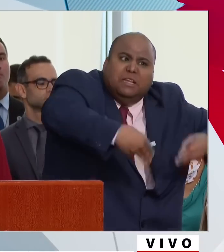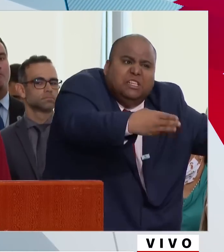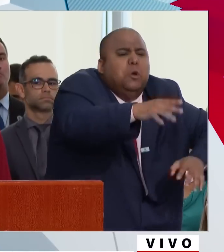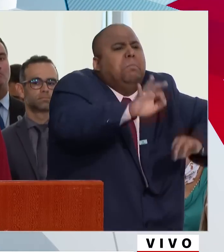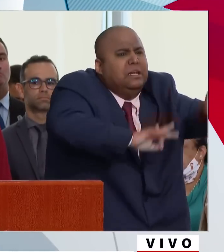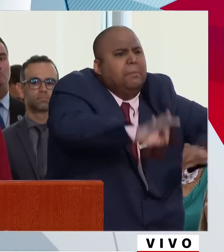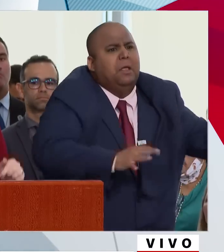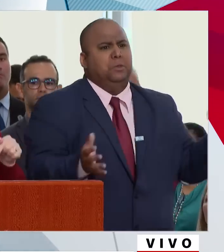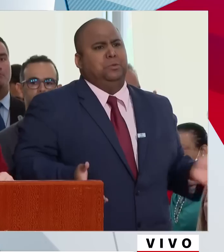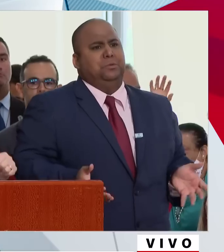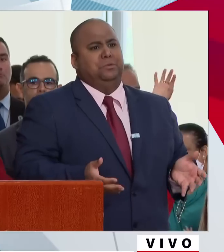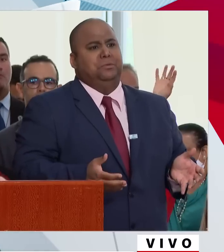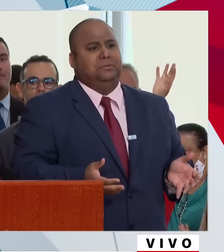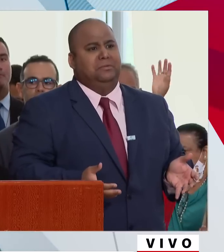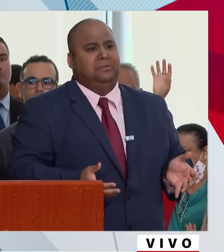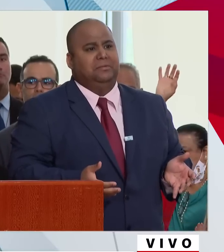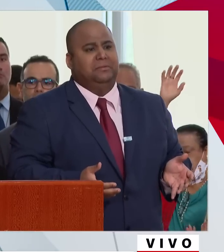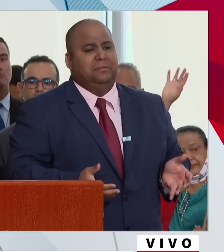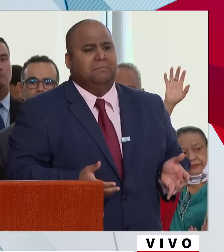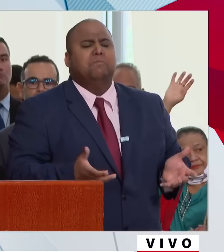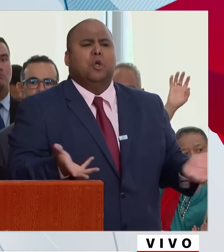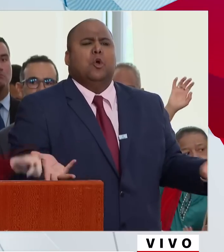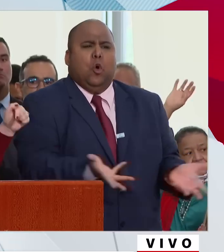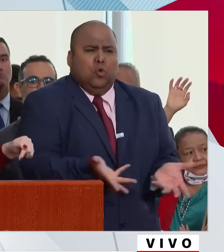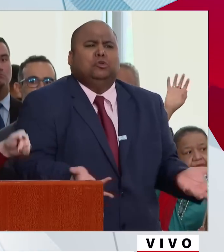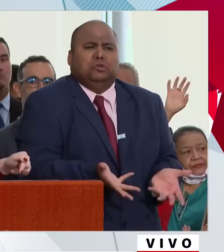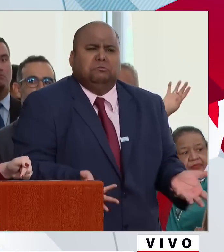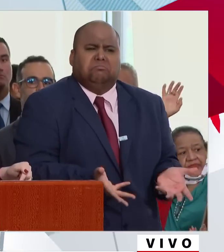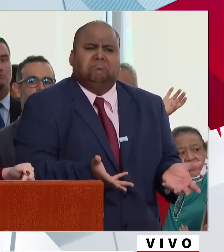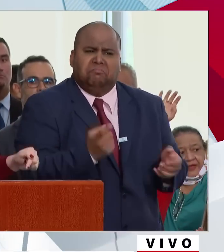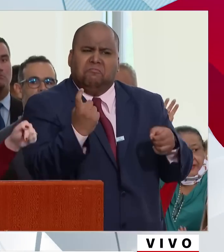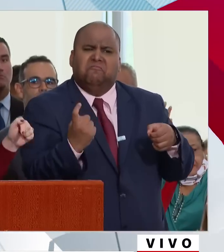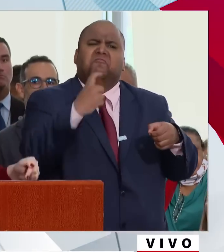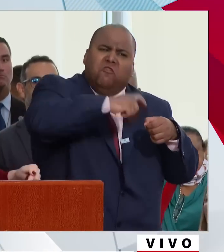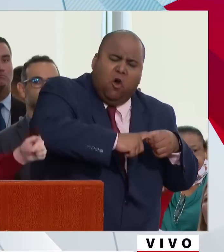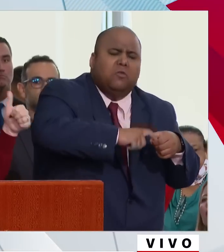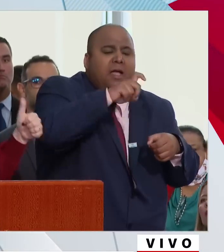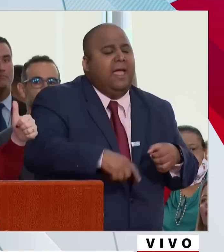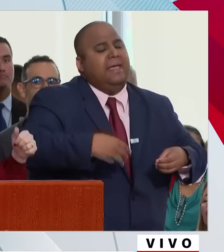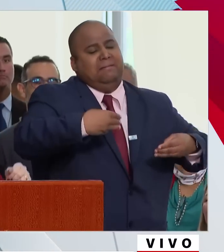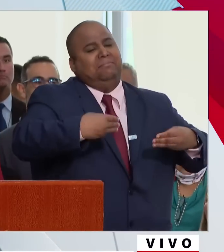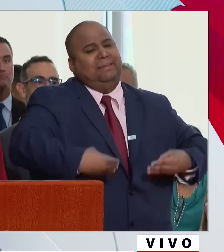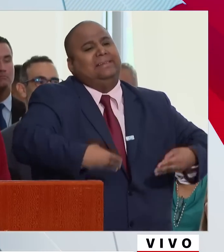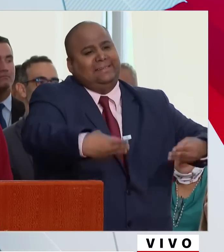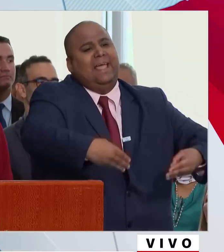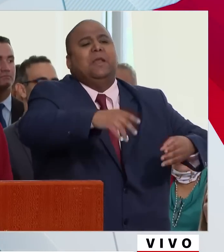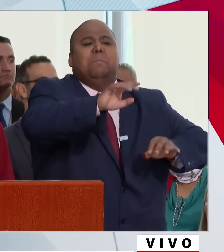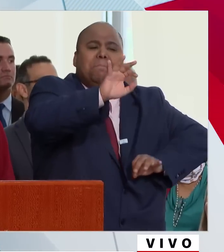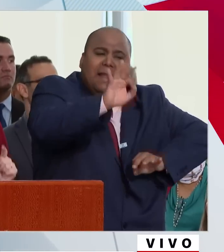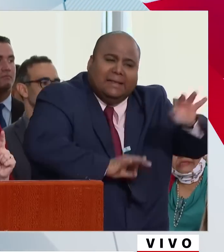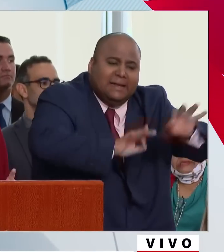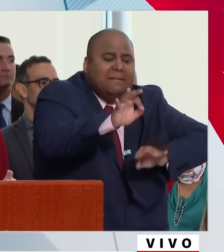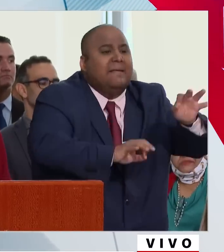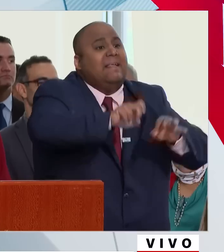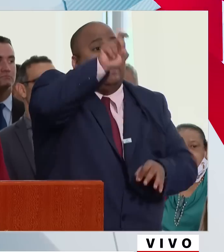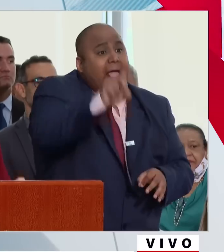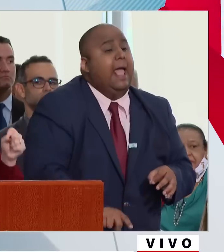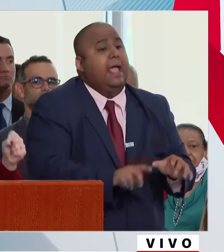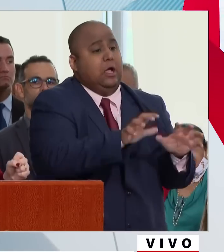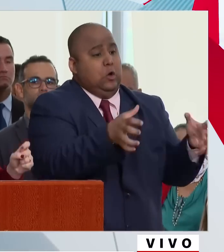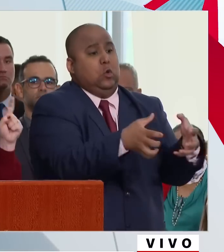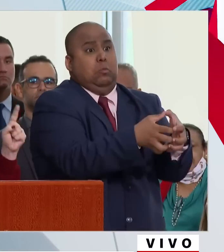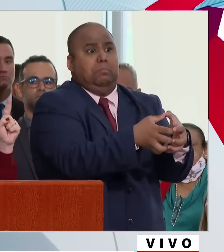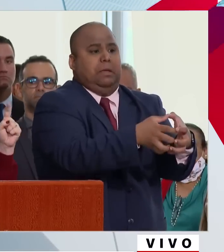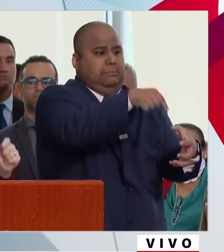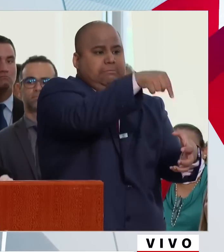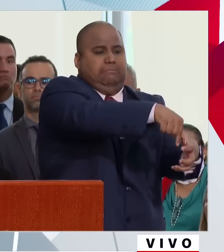Independência para montar uma equipe Liberal agora uma coisa expectativa outra coisa é realidade nós